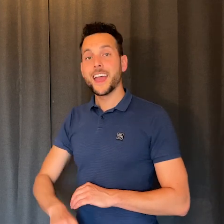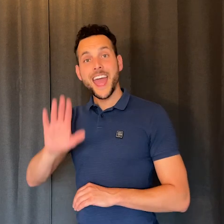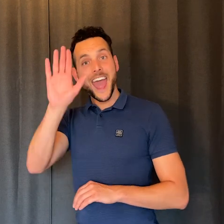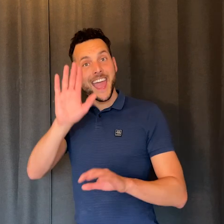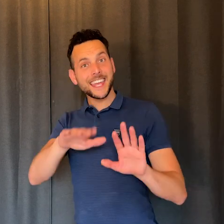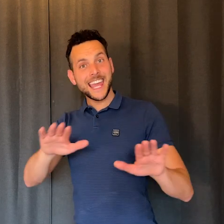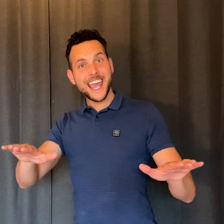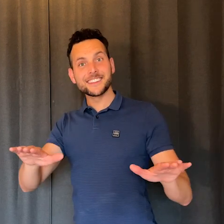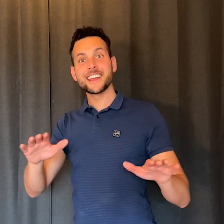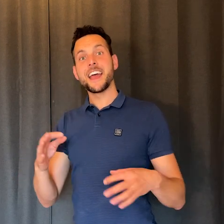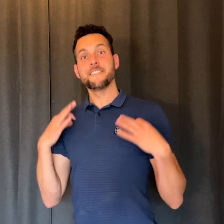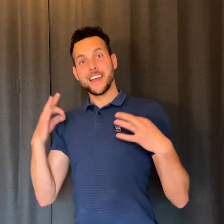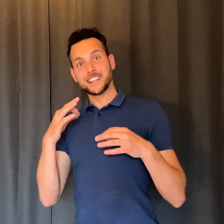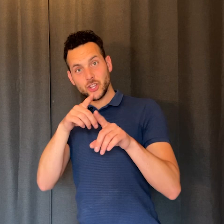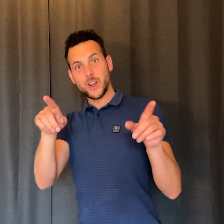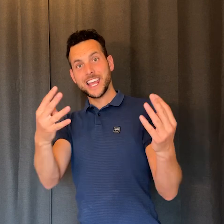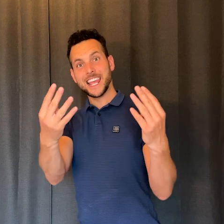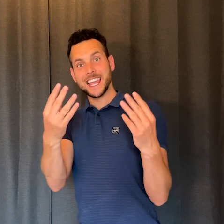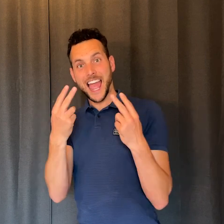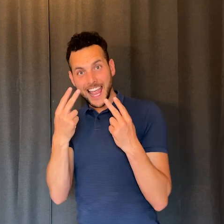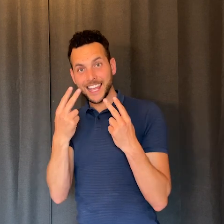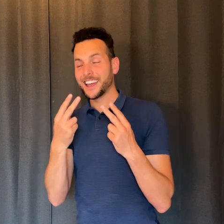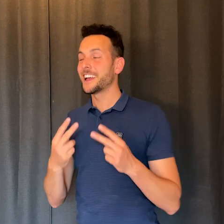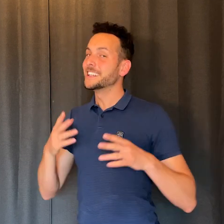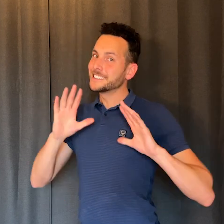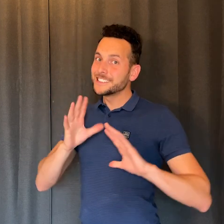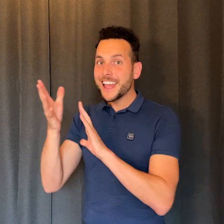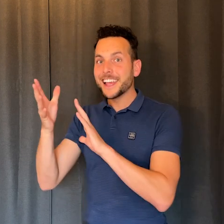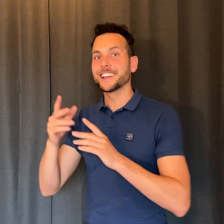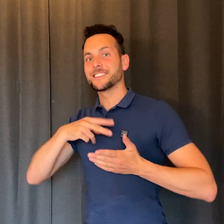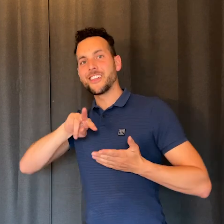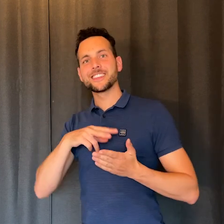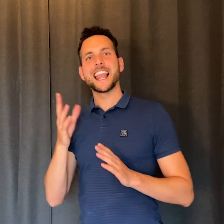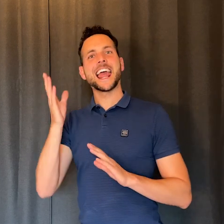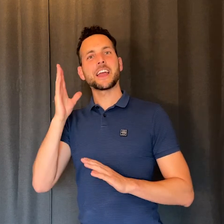Hey kids, wat fijn dat jullie kijken. Zing en dans lekker met ons mee.